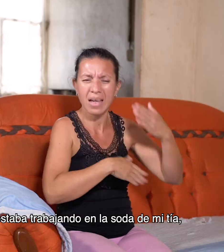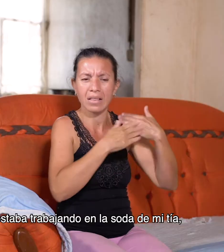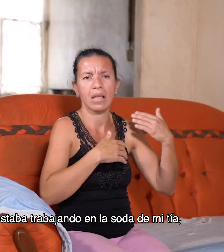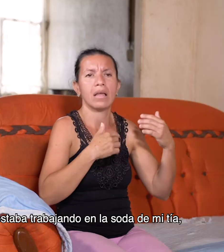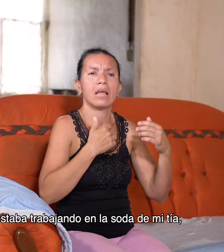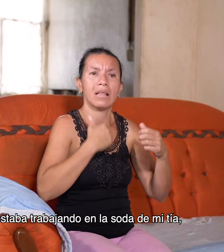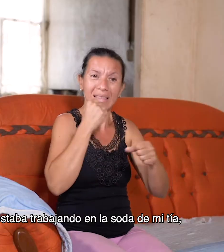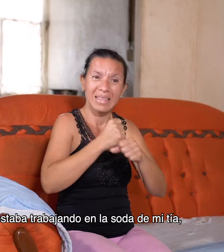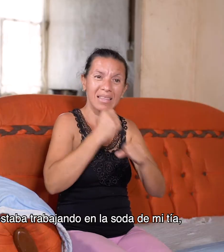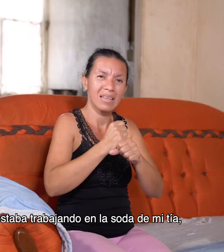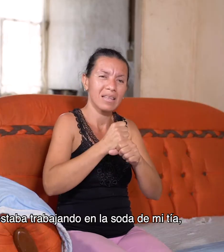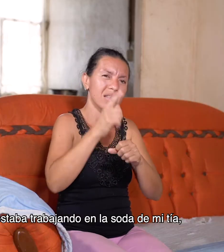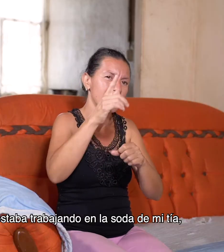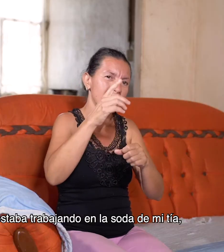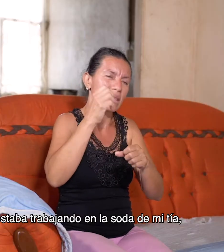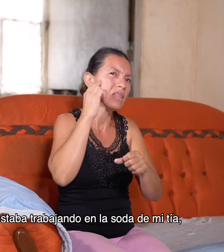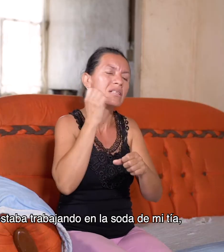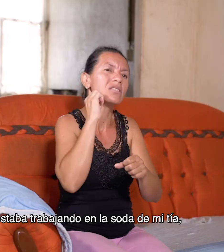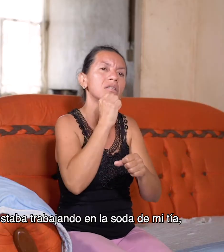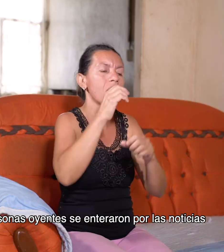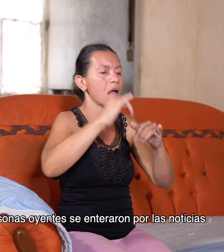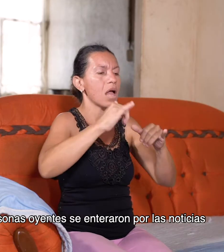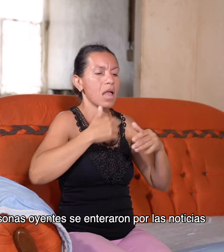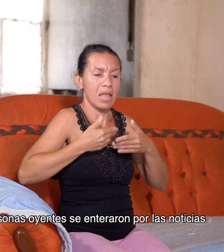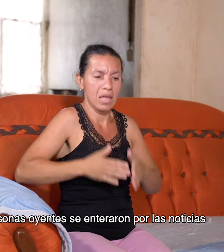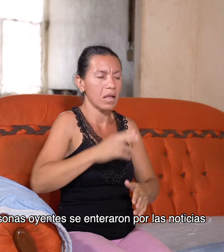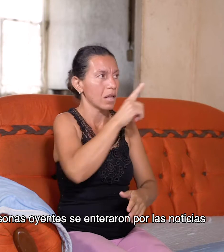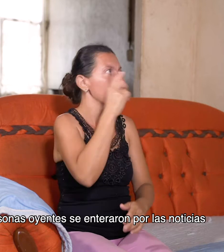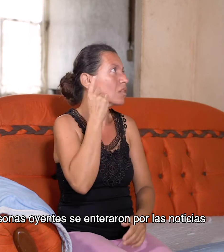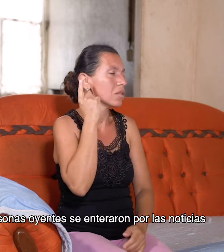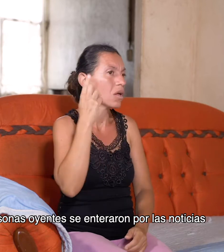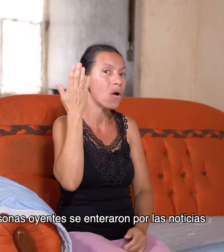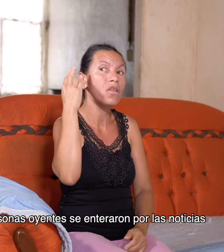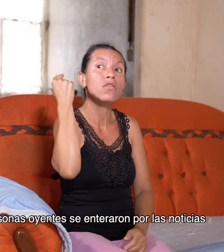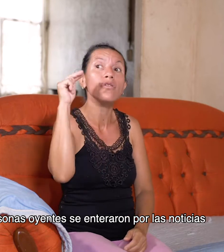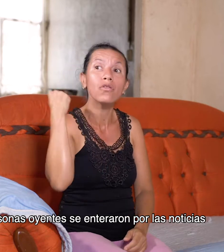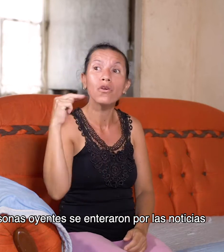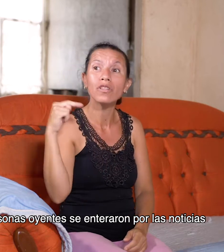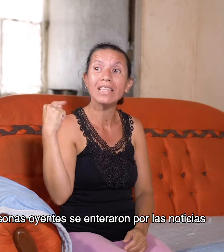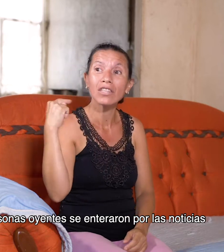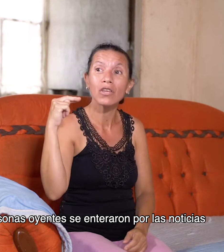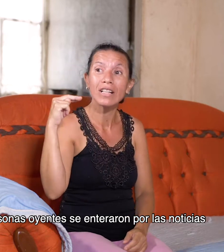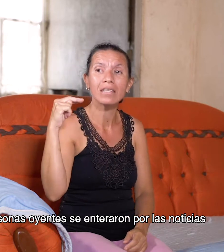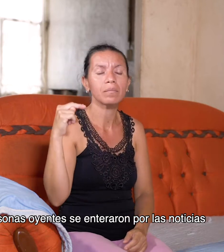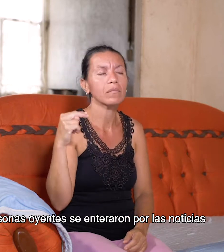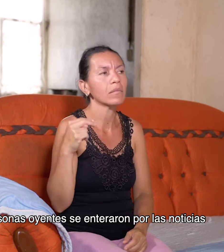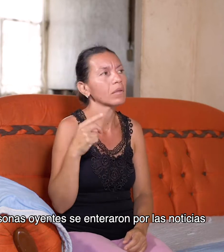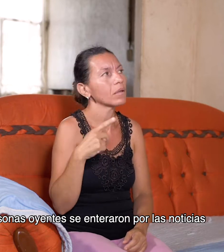Yo estaba trabajando en la soda de mi tía, y las personas oyentes se enteraron por las noticias que algo estaba